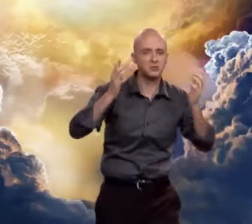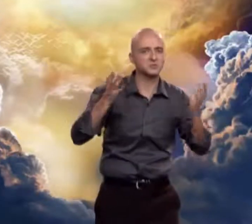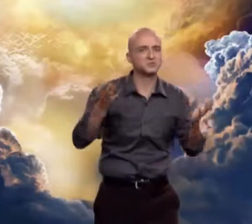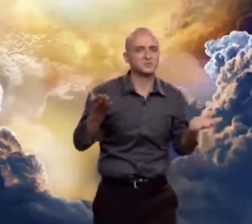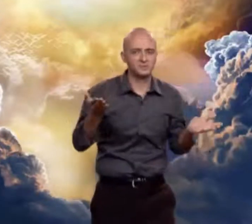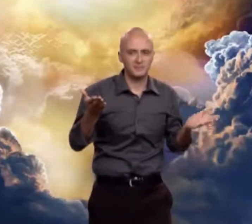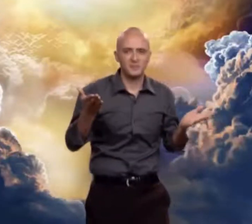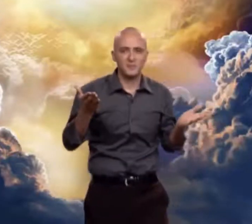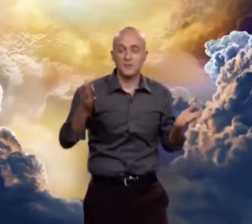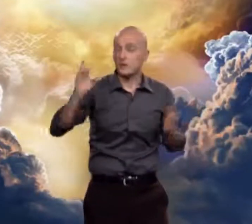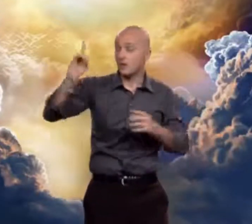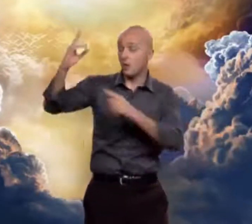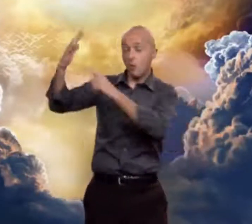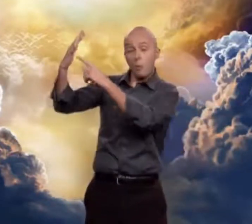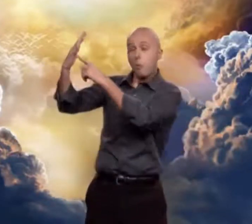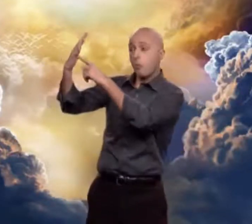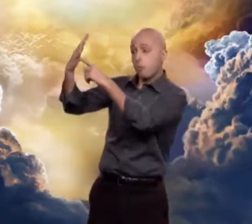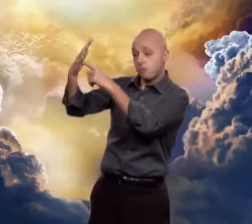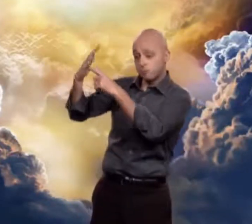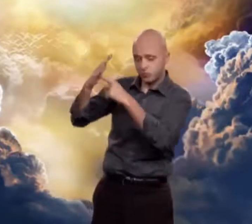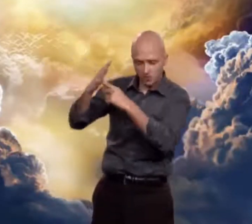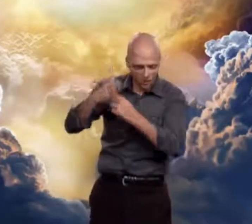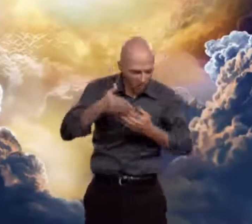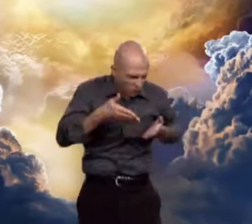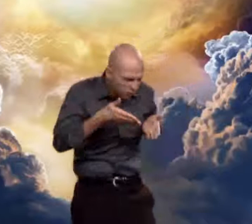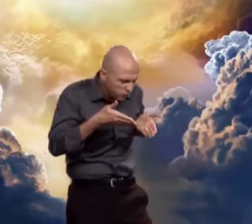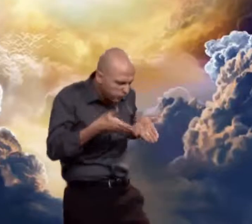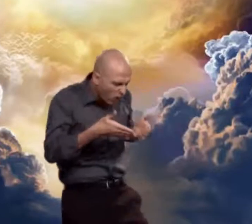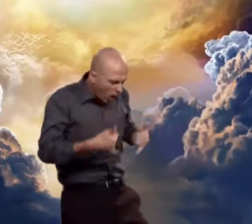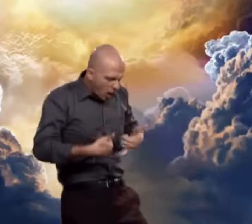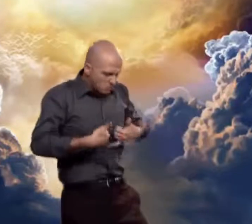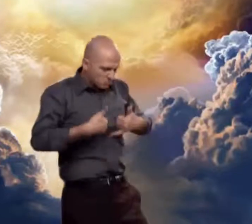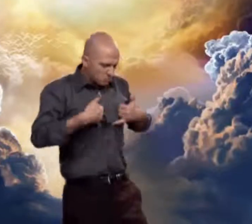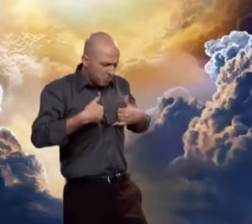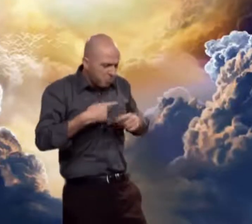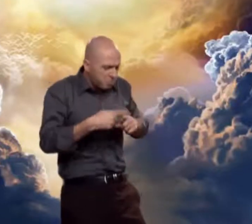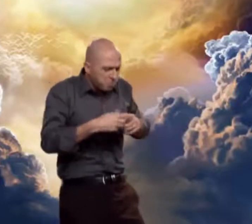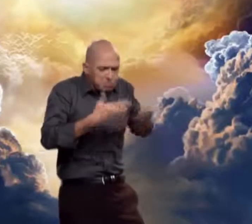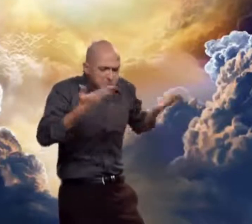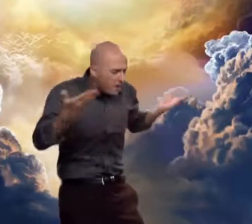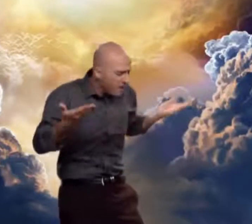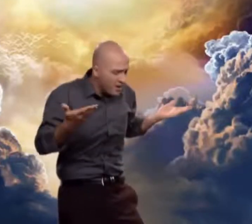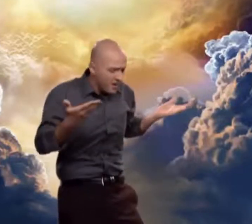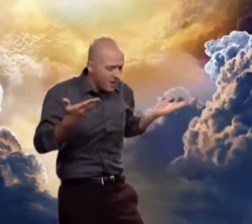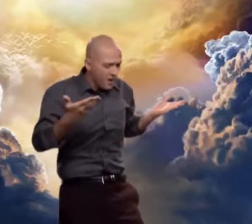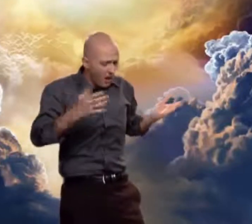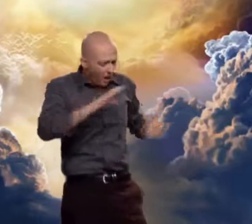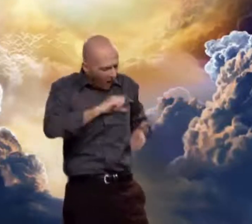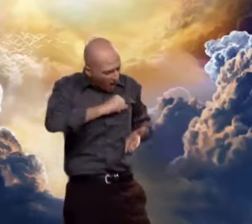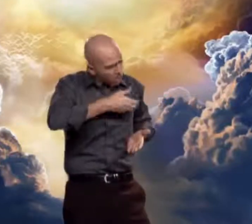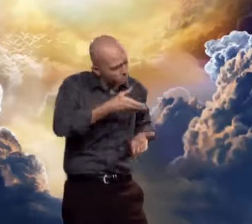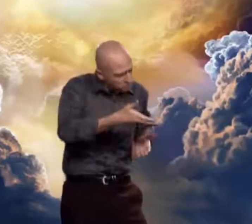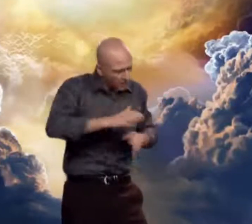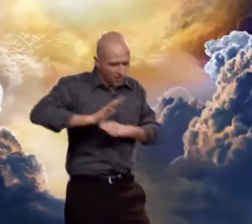do céu. Se Lúcifer tivesse feito isso, poderia ter salvo a si mesmo e a muitos